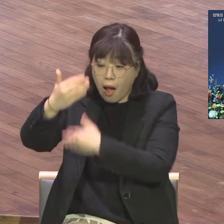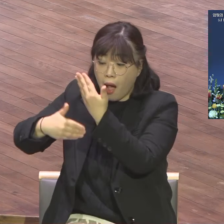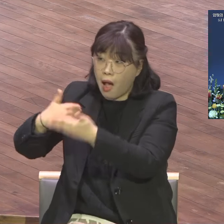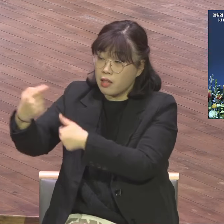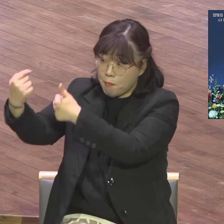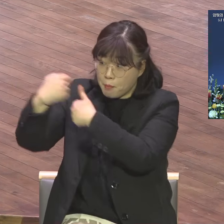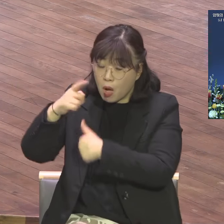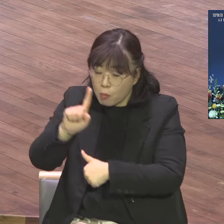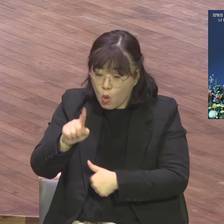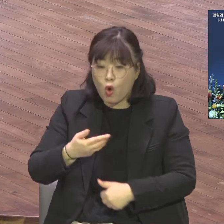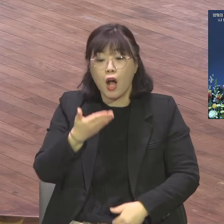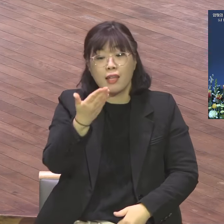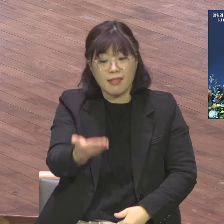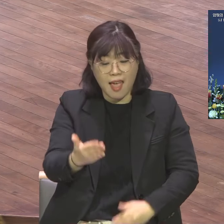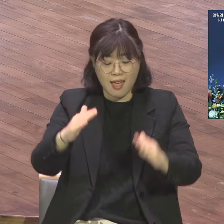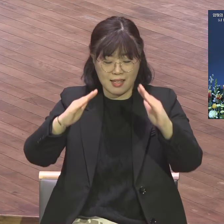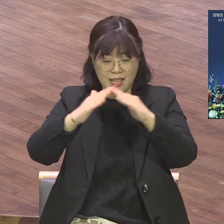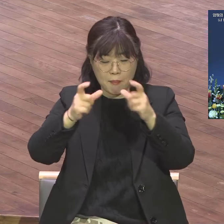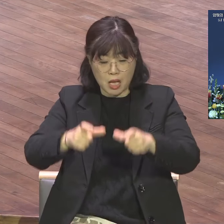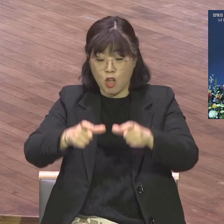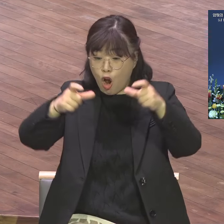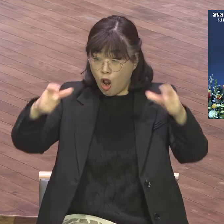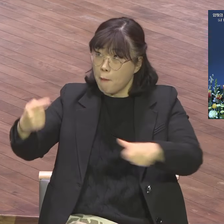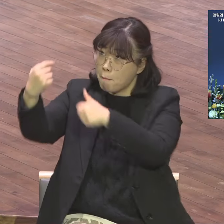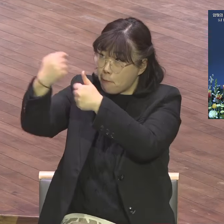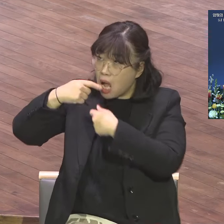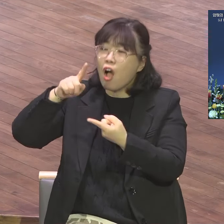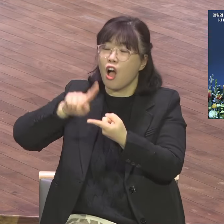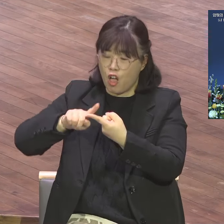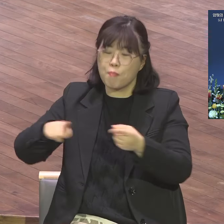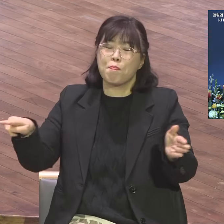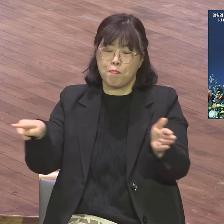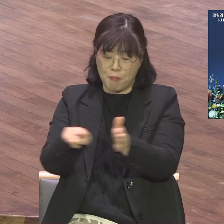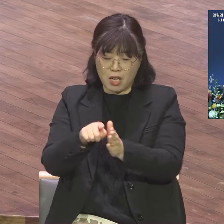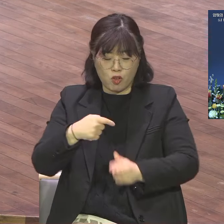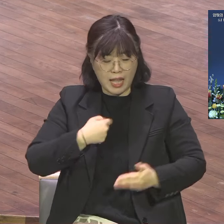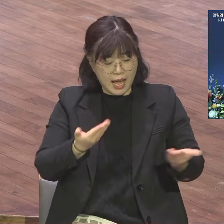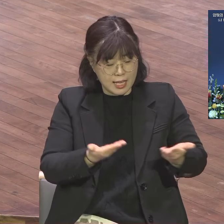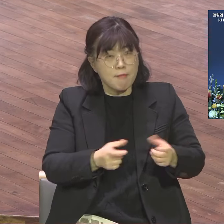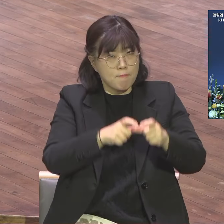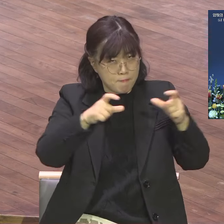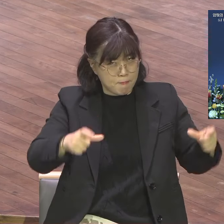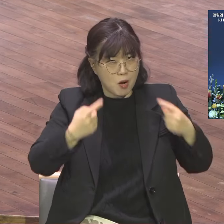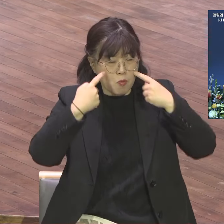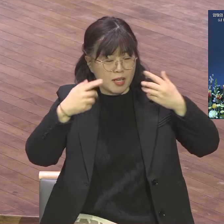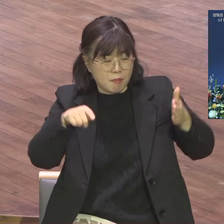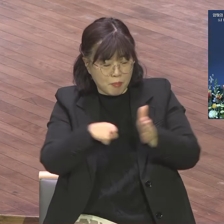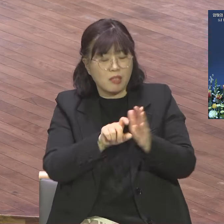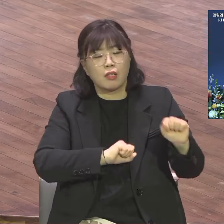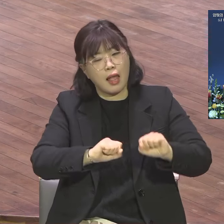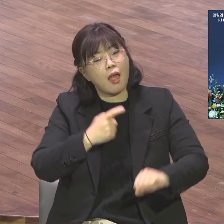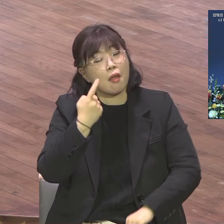바랍니다. 넓히세요. 믿음대로 될지어다. 믿음대로 돼요.